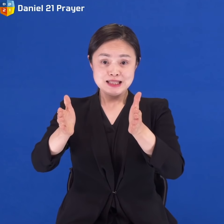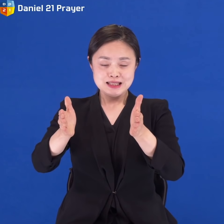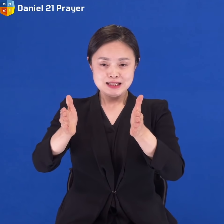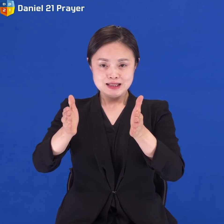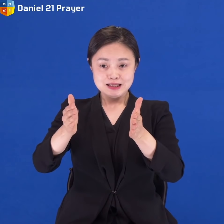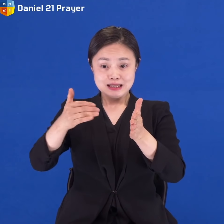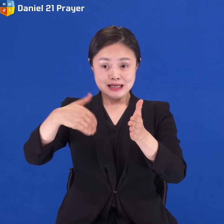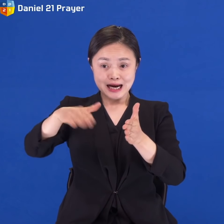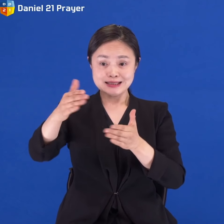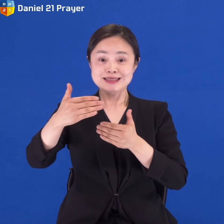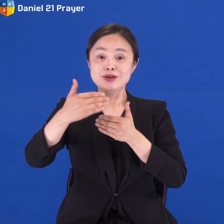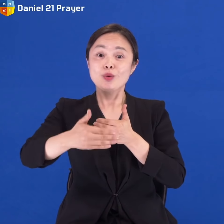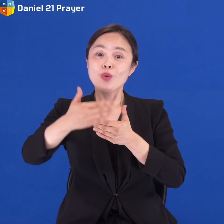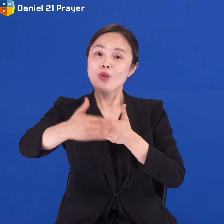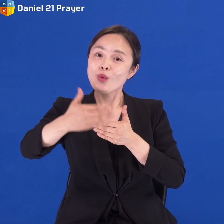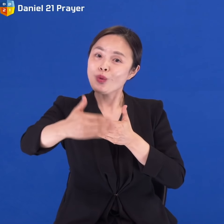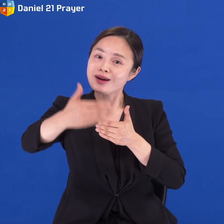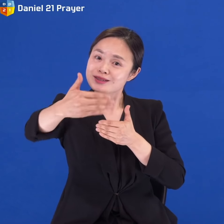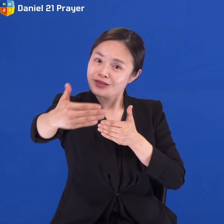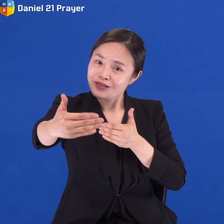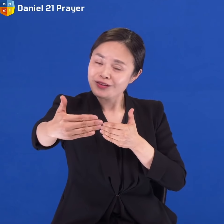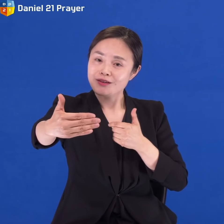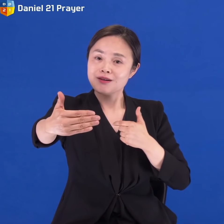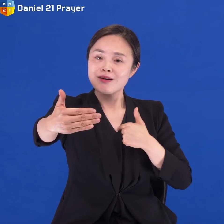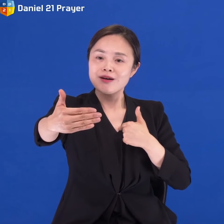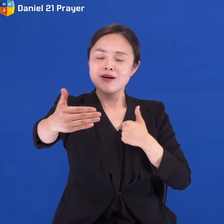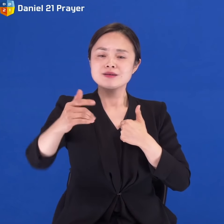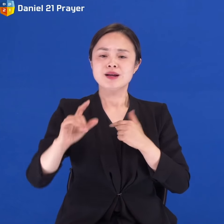연재의 철로 역정 같은 인생이었습니다.